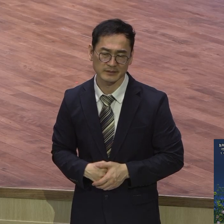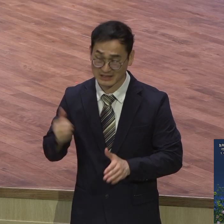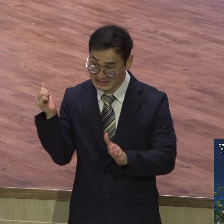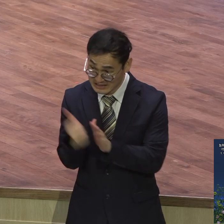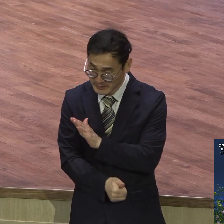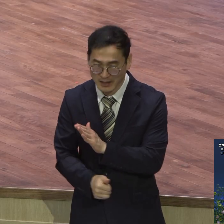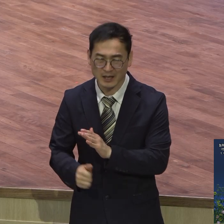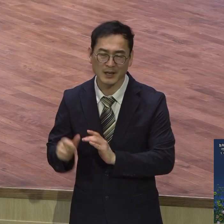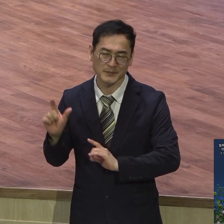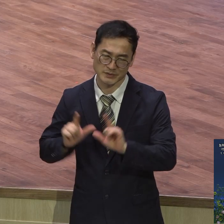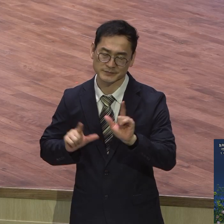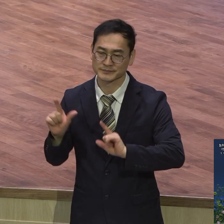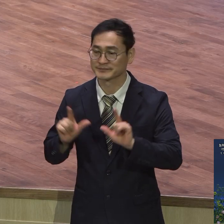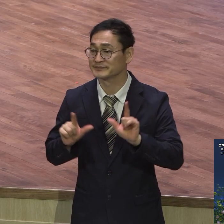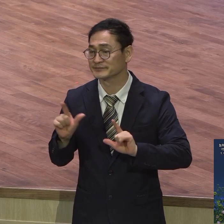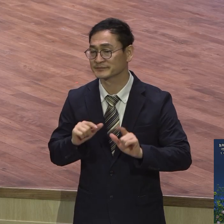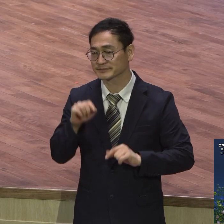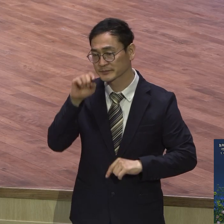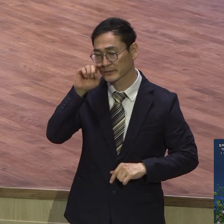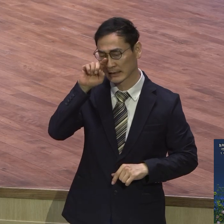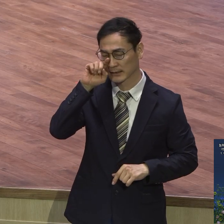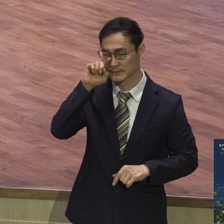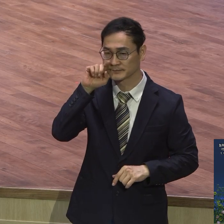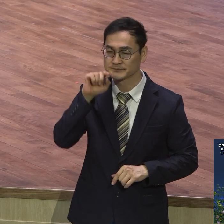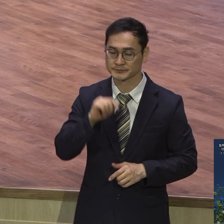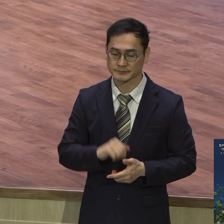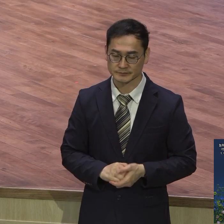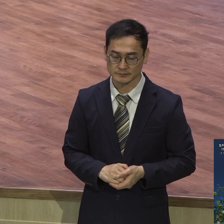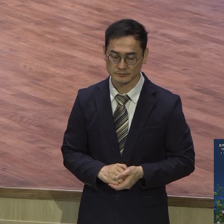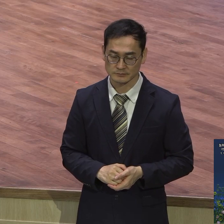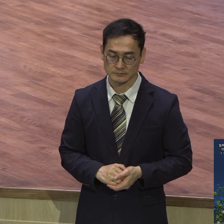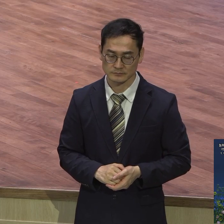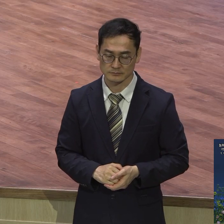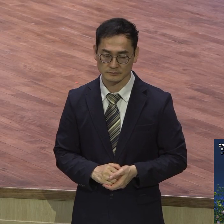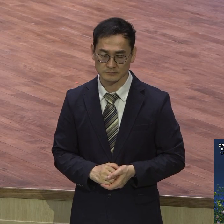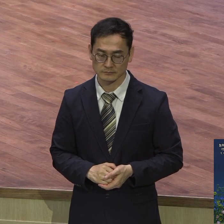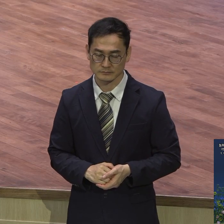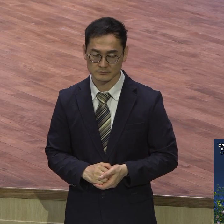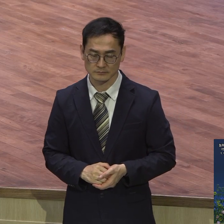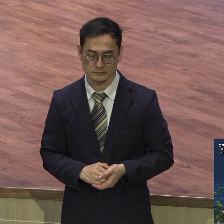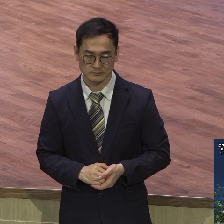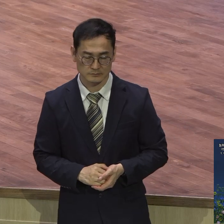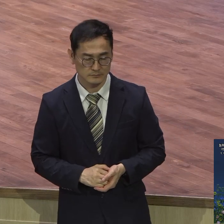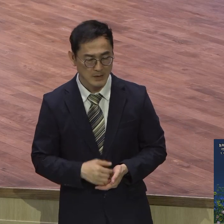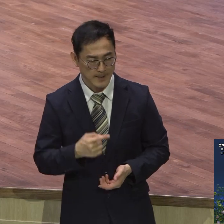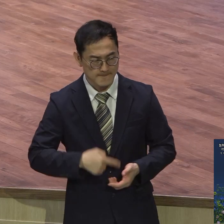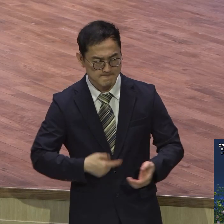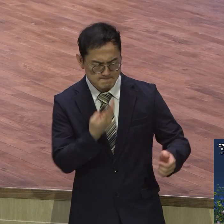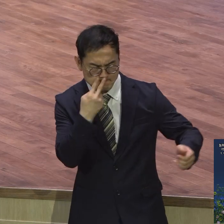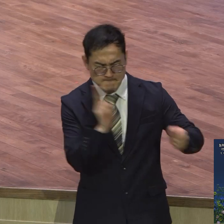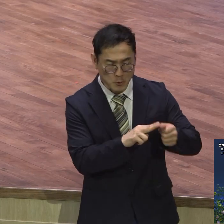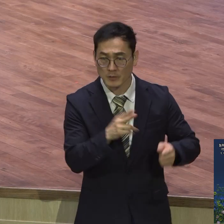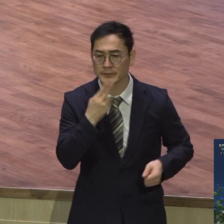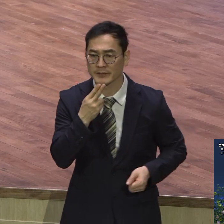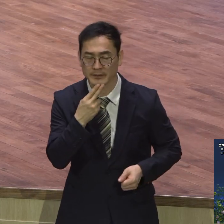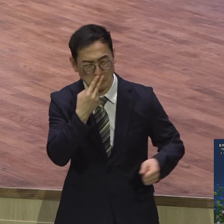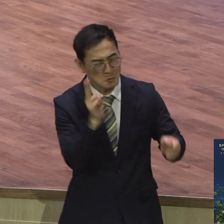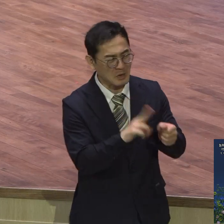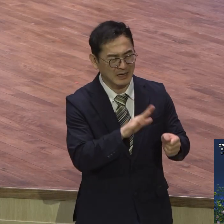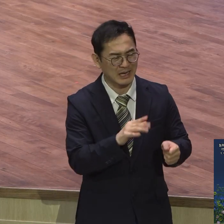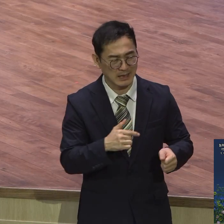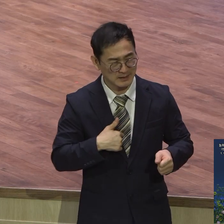사로잡혀있는 전형적인 실패자의 전형 실패자들은 해보지도 않고 못해 나 안 돼 해보지도